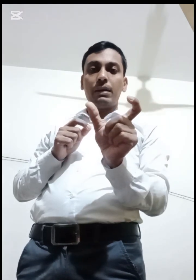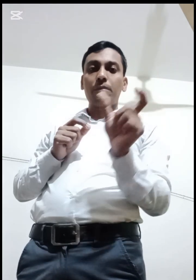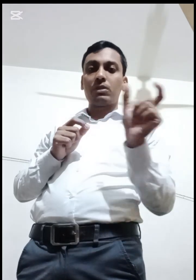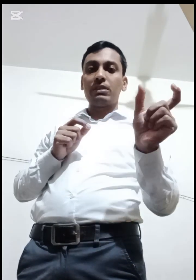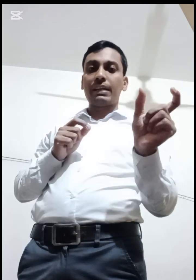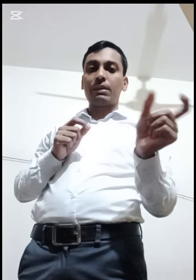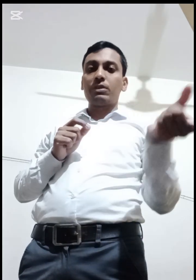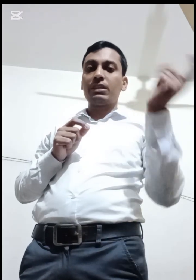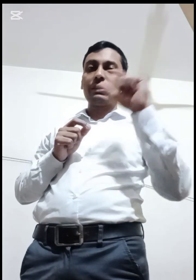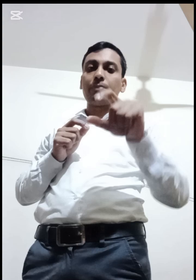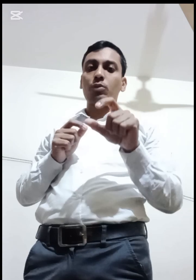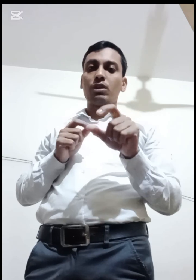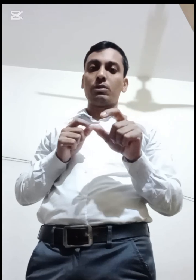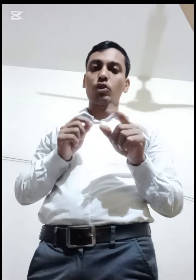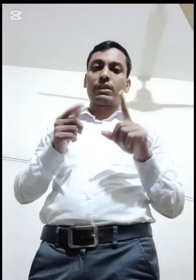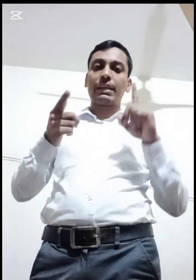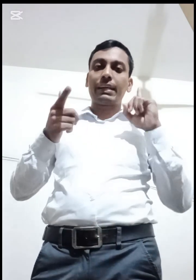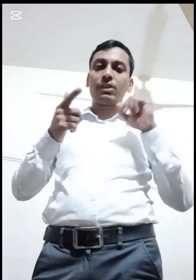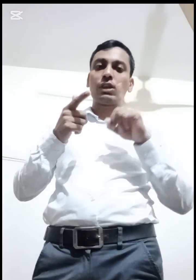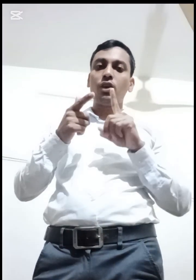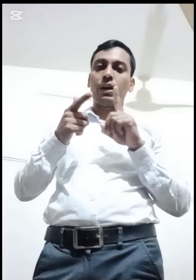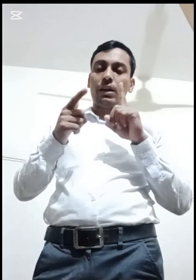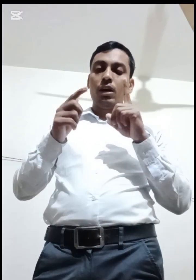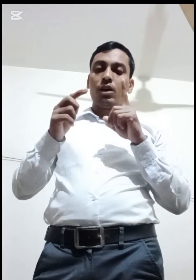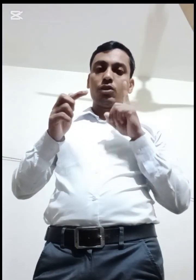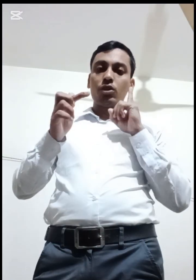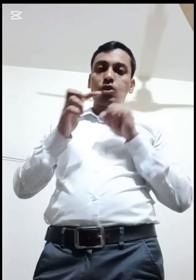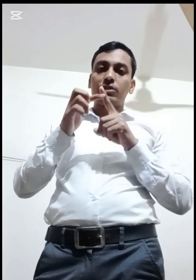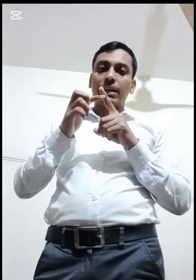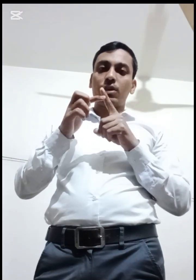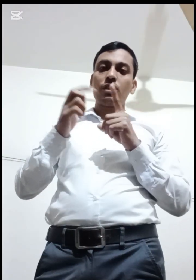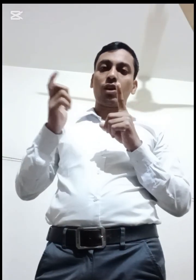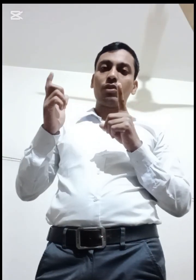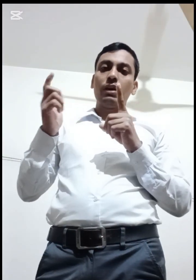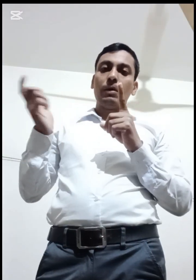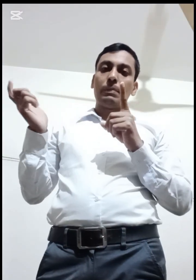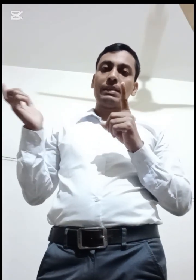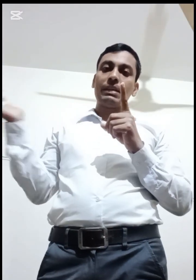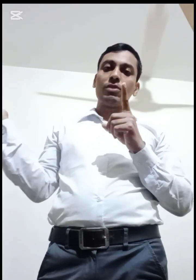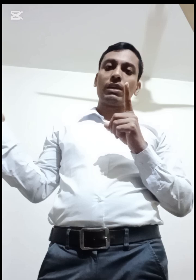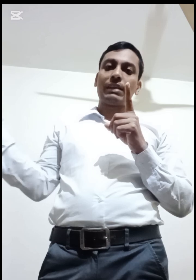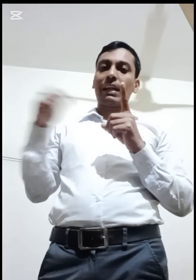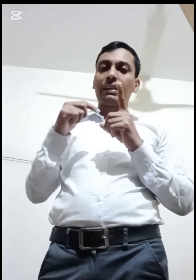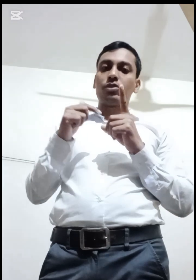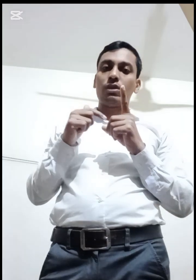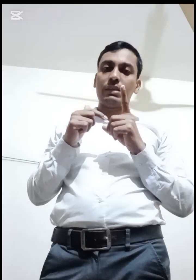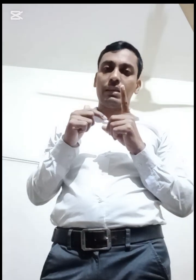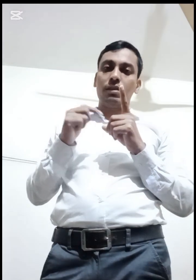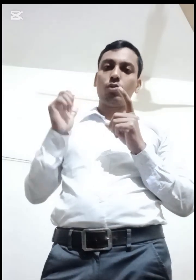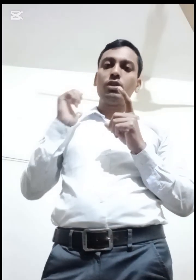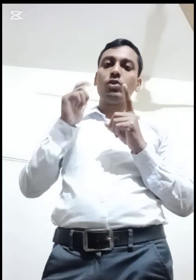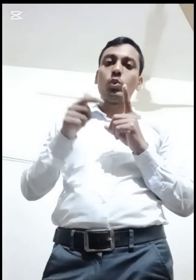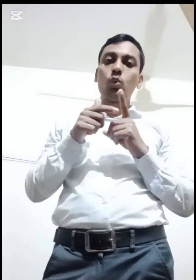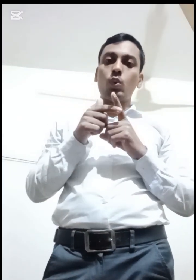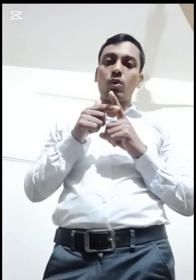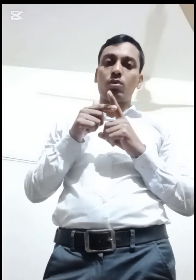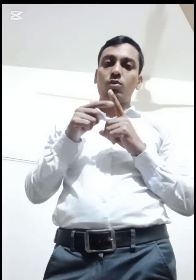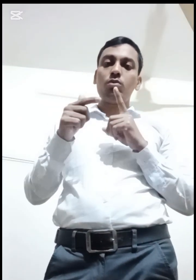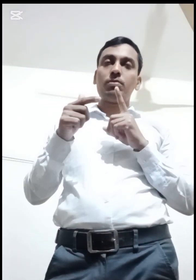এবং 30 সেকেন্ডের মধ্যে সে টিপ করে দেবে। শর্ট সার্কিটে কিন্তু কী হয়, যখন শর্ট সার্কিট হয় তখন ফেজটা নিউট্রাল তাড়াতাড়ি চলে যায়, অতি দ্রুত। কোনো